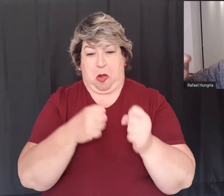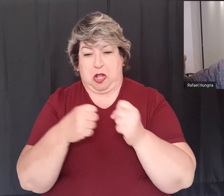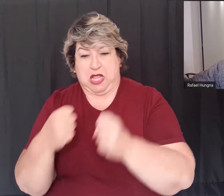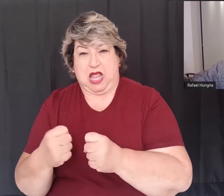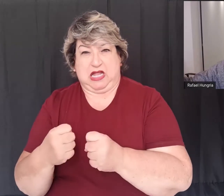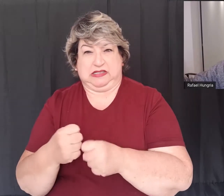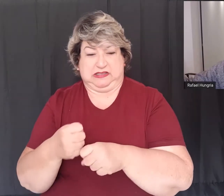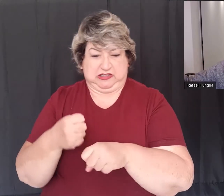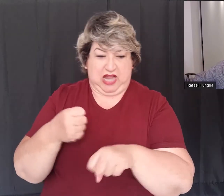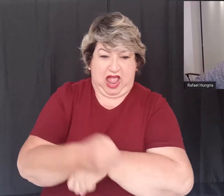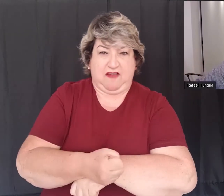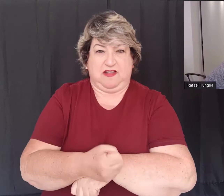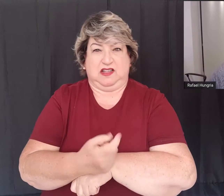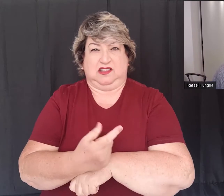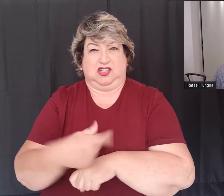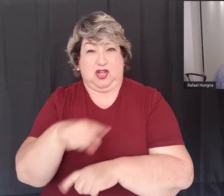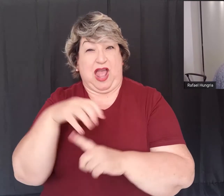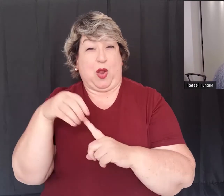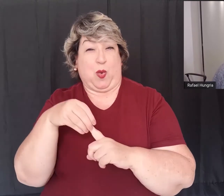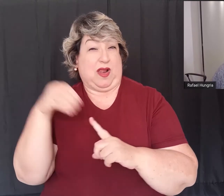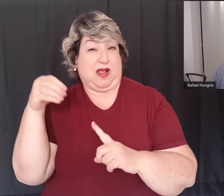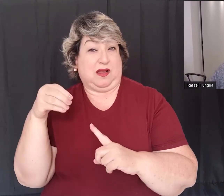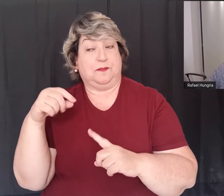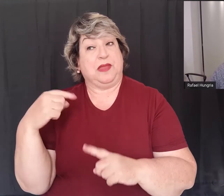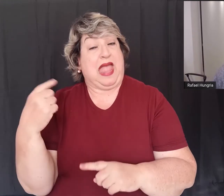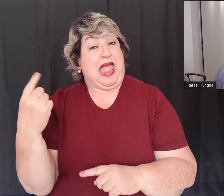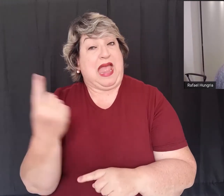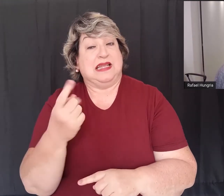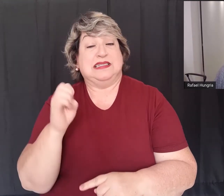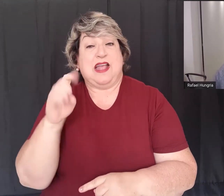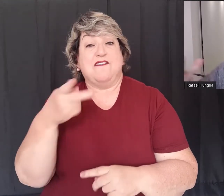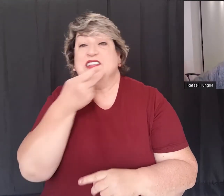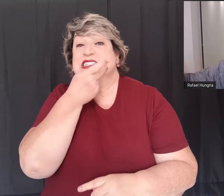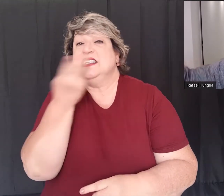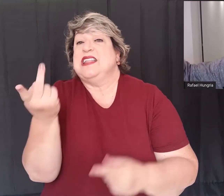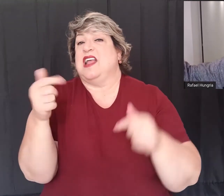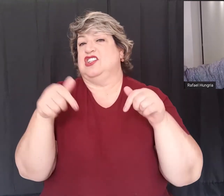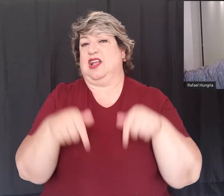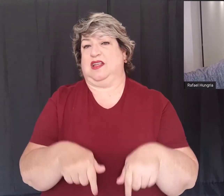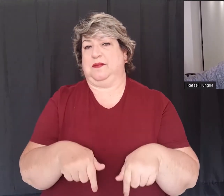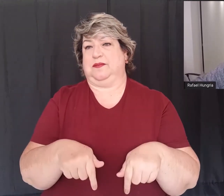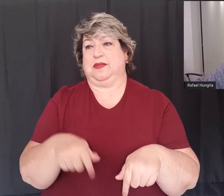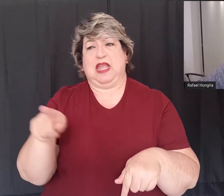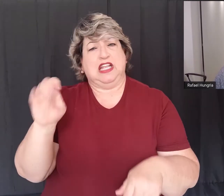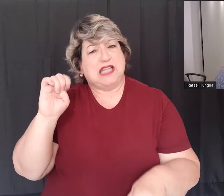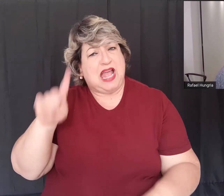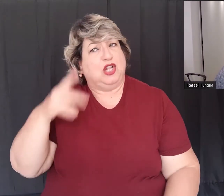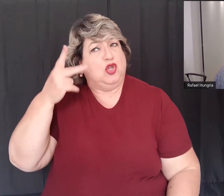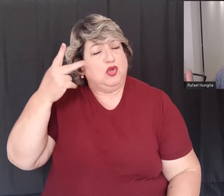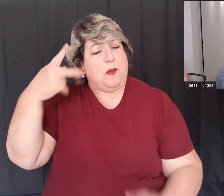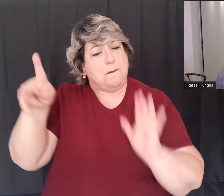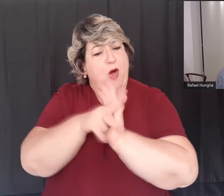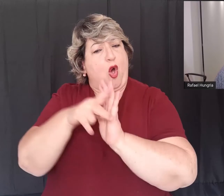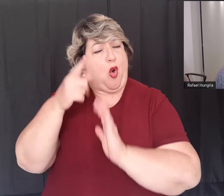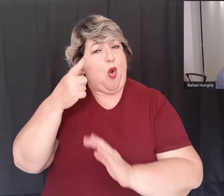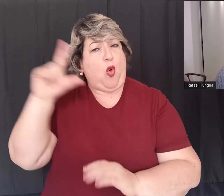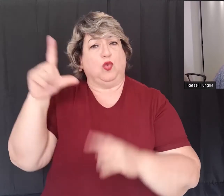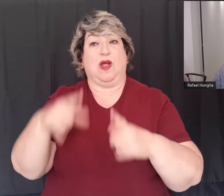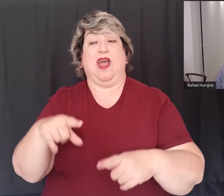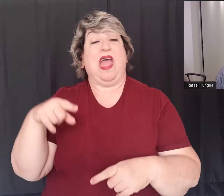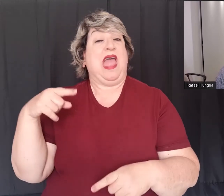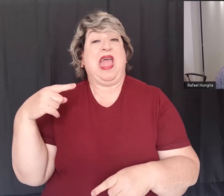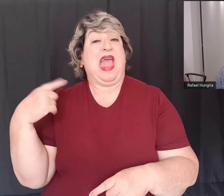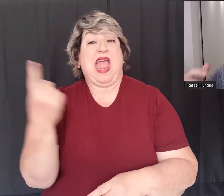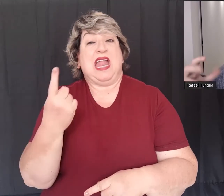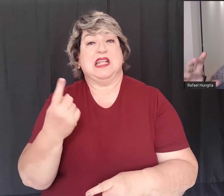que são colonizadores, na verdade, são visitantes de outras regiões da Terra. Muitos deles se fizeram passar